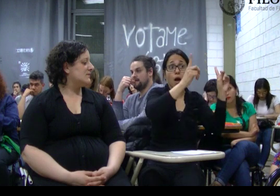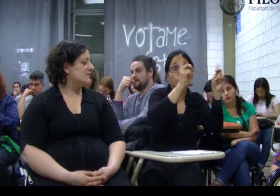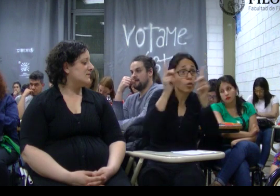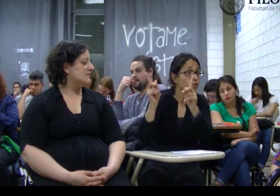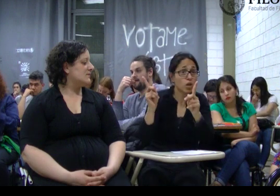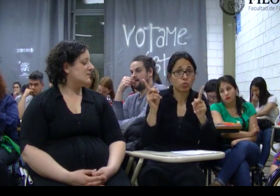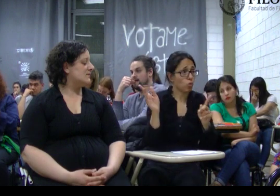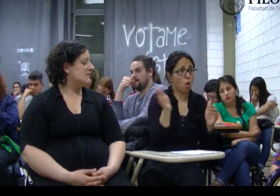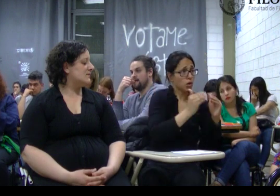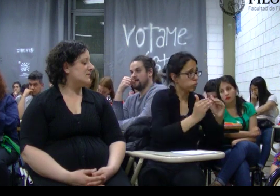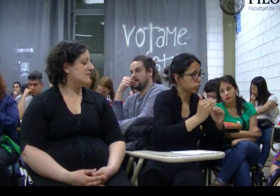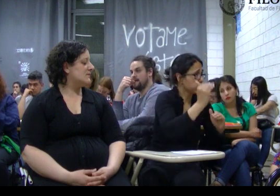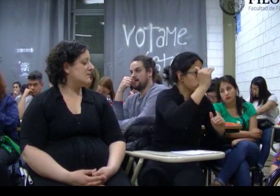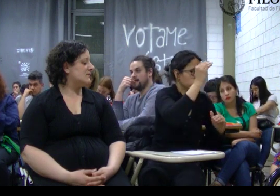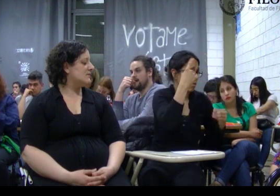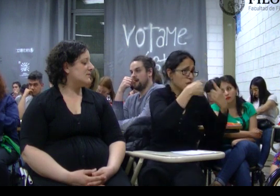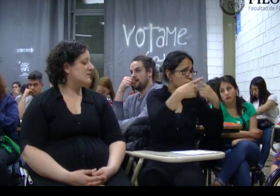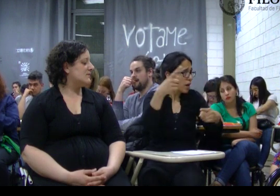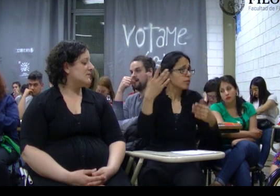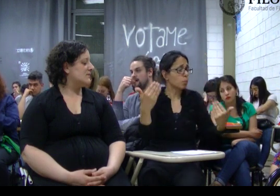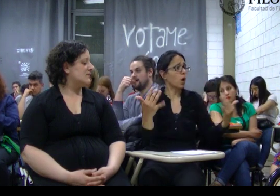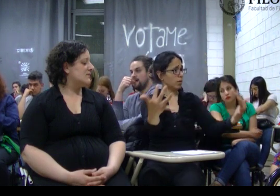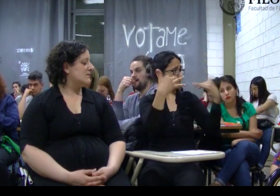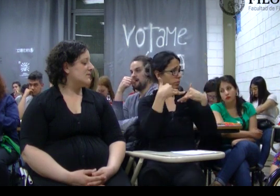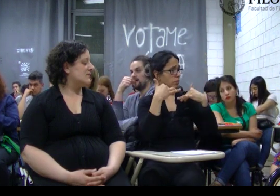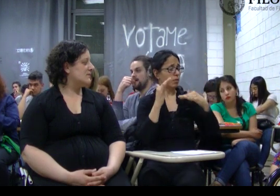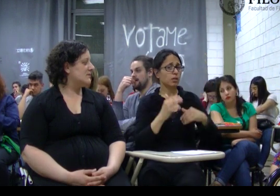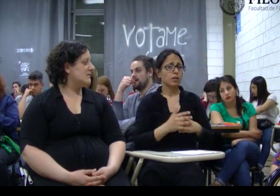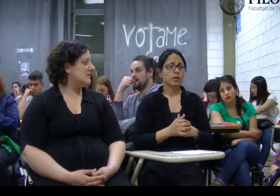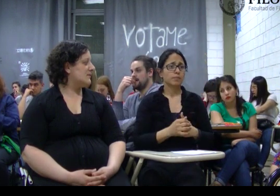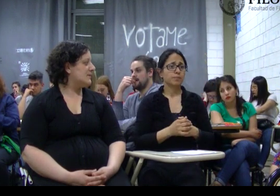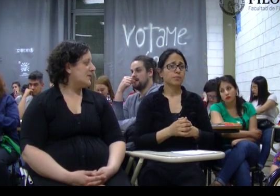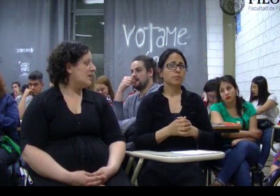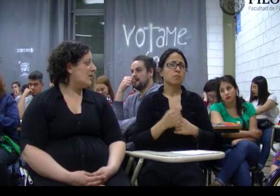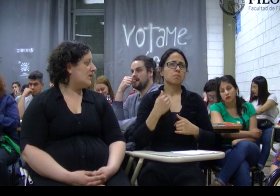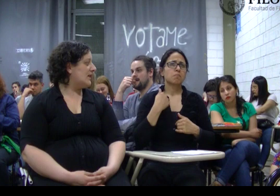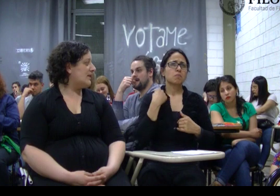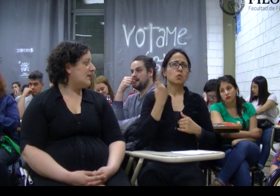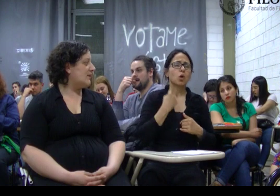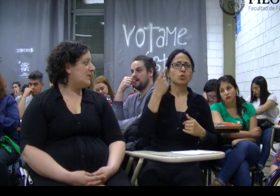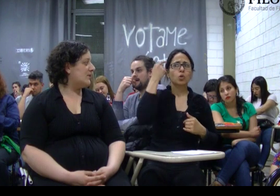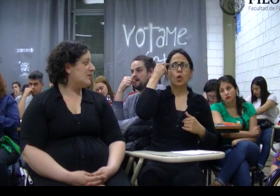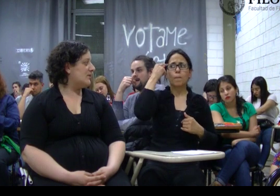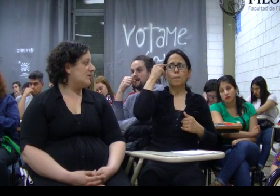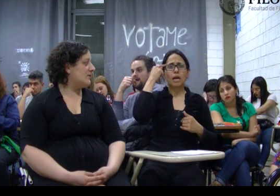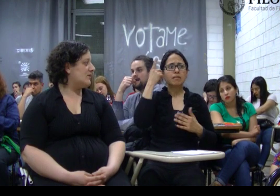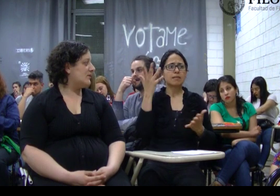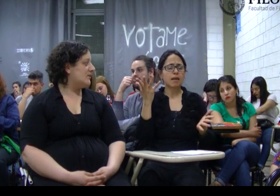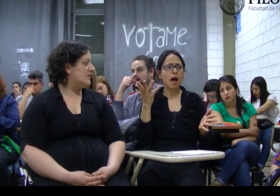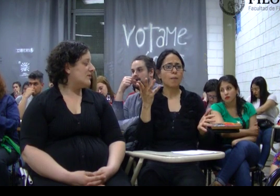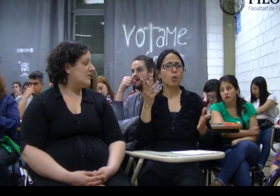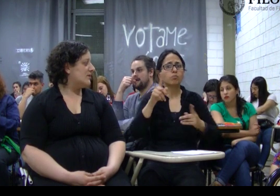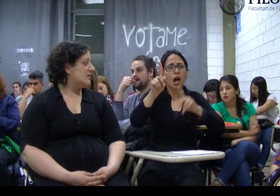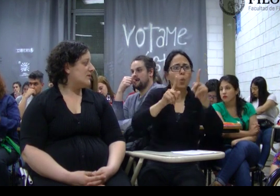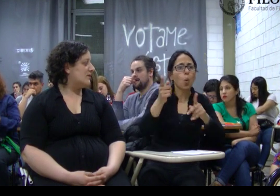de todos los niveles. Y bueno, sí, calculamos que seguiremos estudiando la diplomatura, porque alguien está